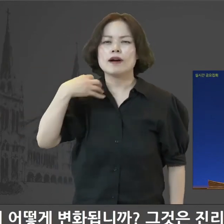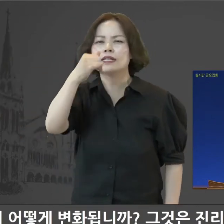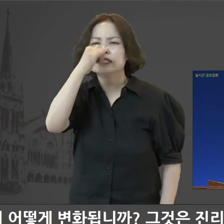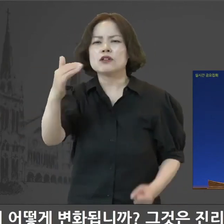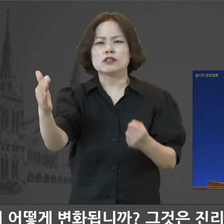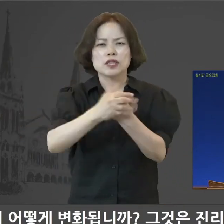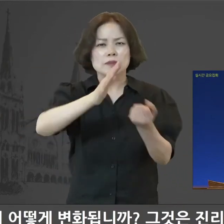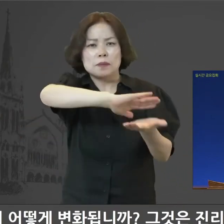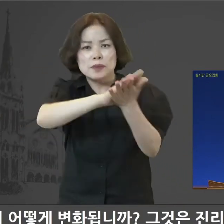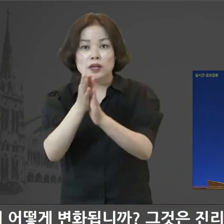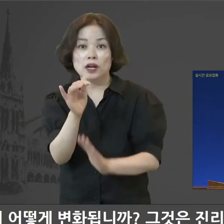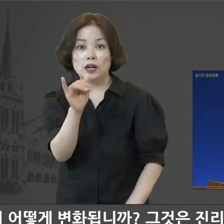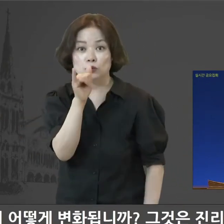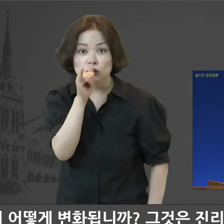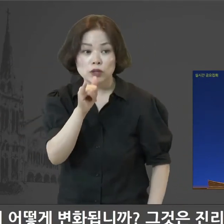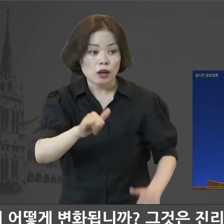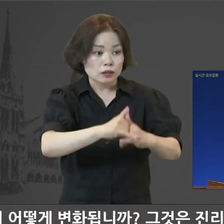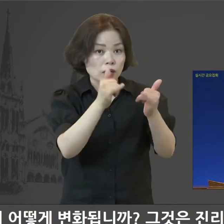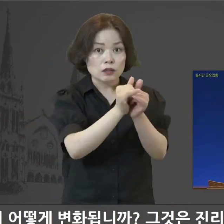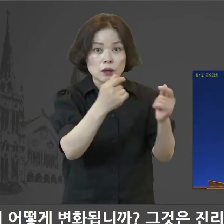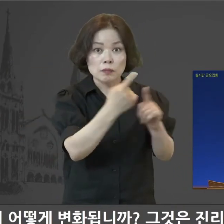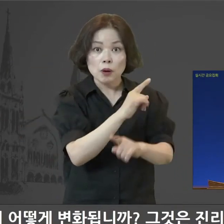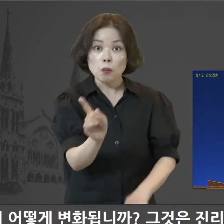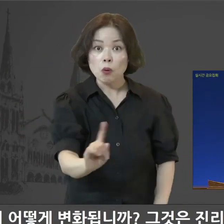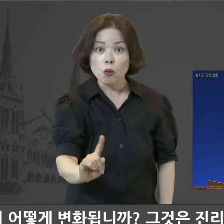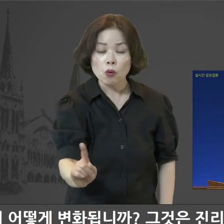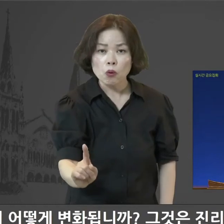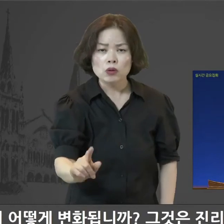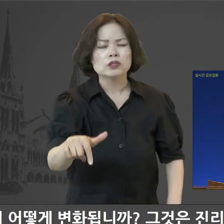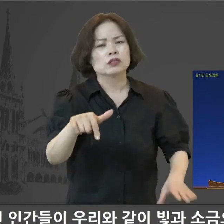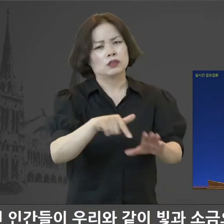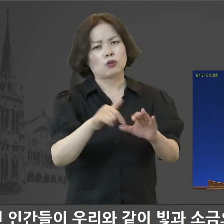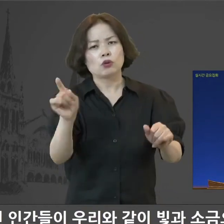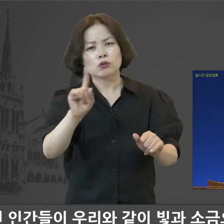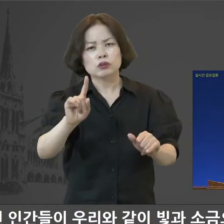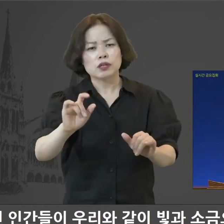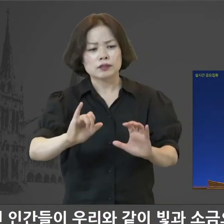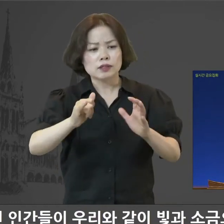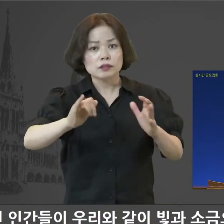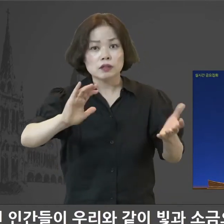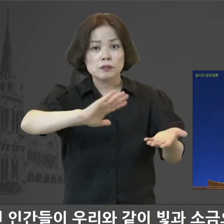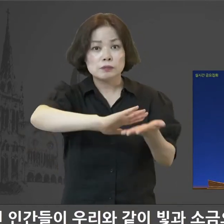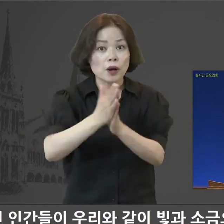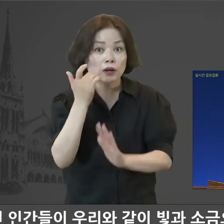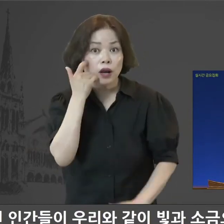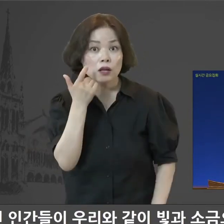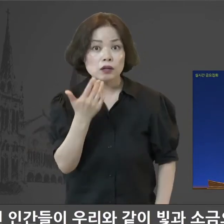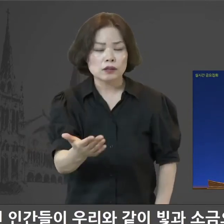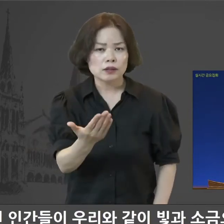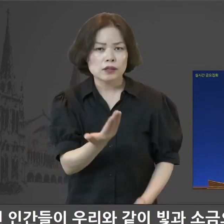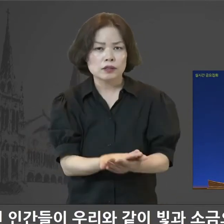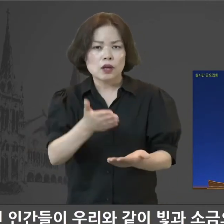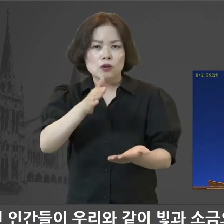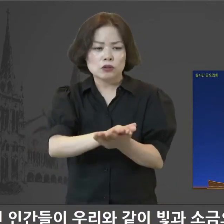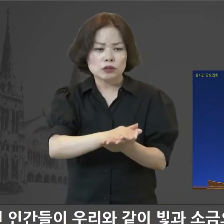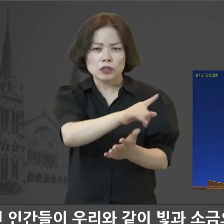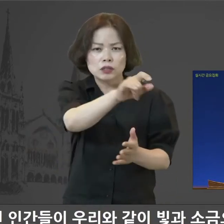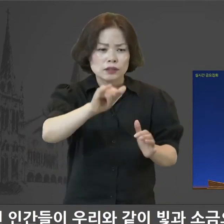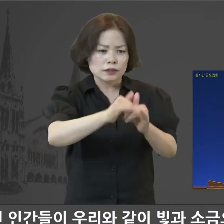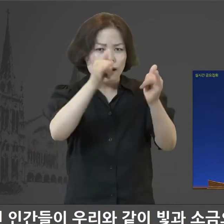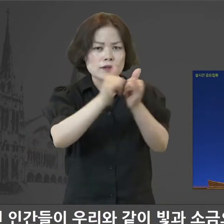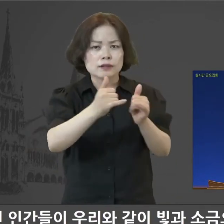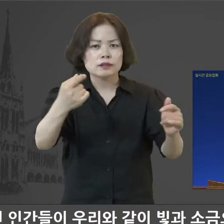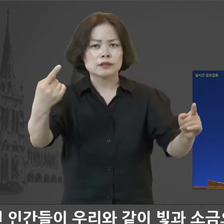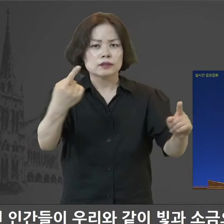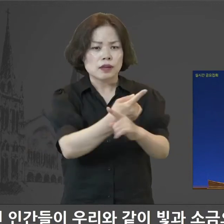거예요. 그러면 사회를 어떻게 바꾸고 싶습니까? 기독교인은 어떻게 세상을 변화시킵니까? 바로 개혁된 성도가 사회를